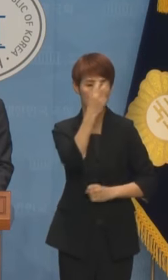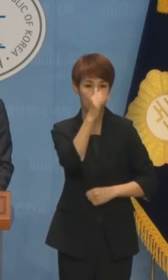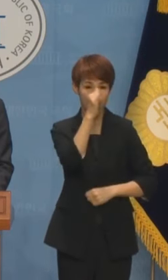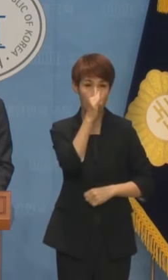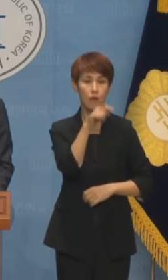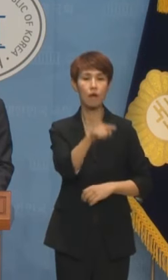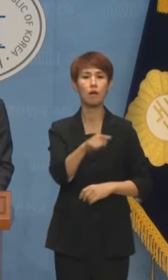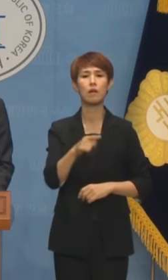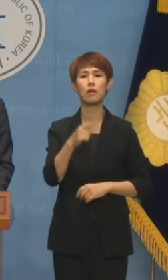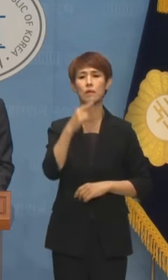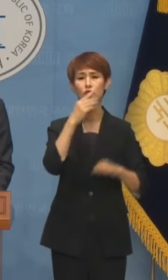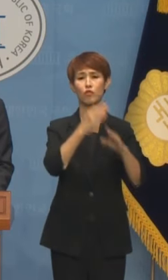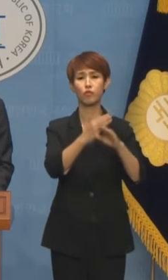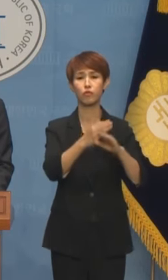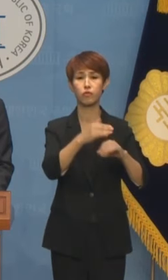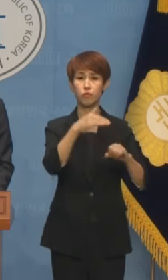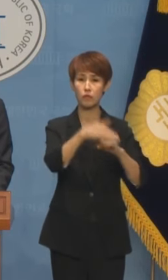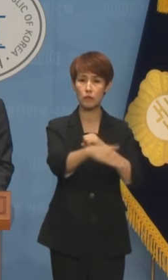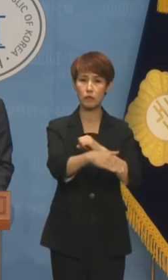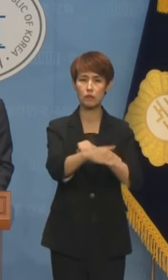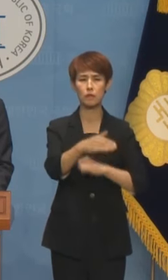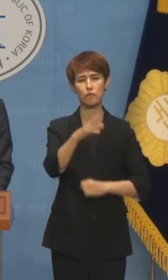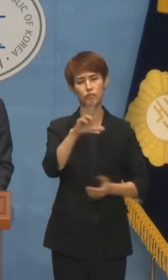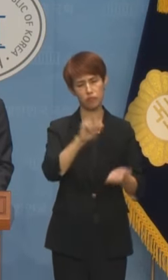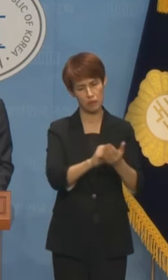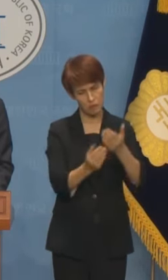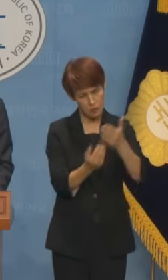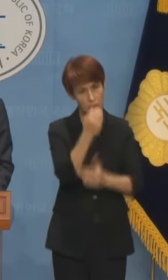쟁취해낸 민주주의를 위기에 빠뜨렸습니다.